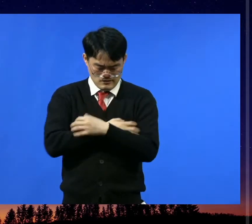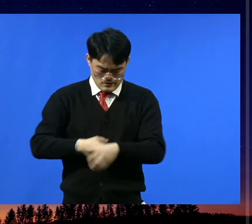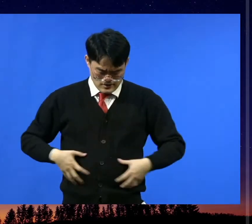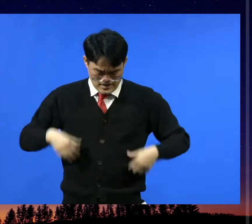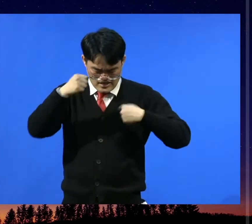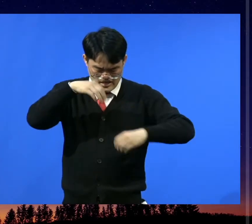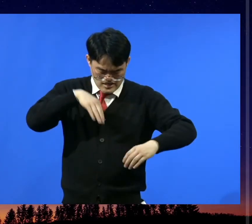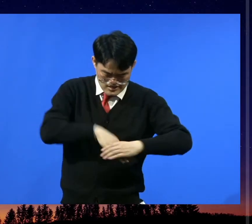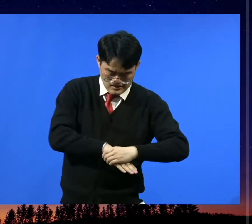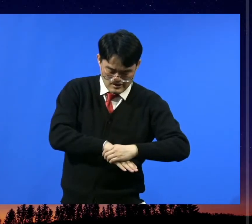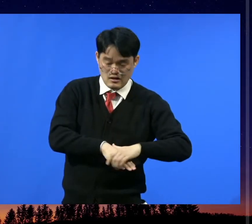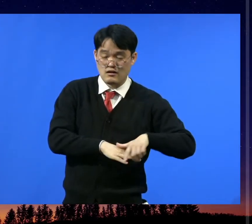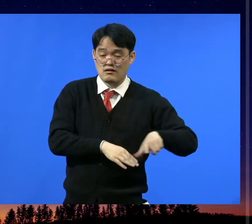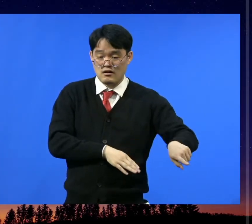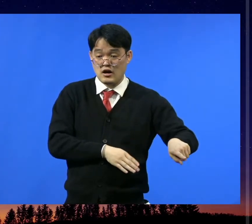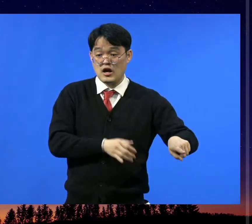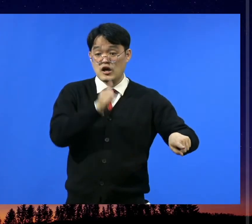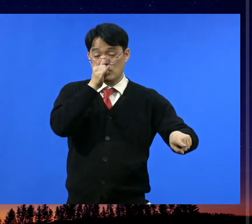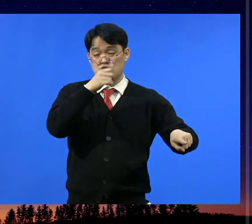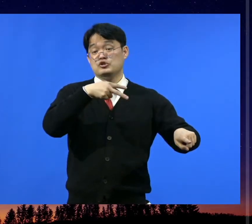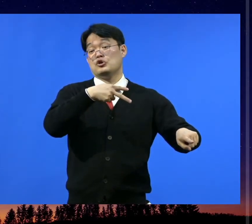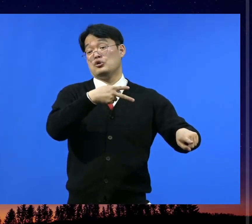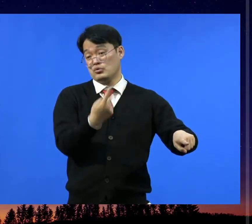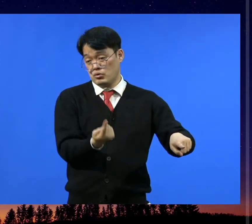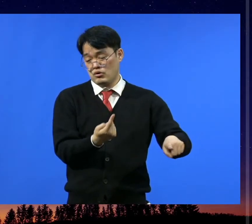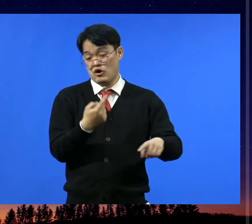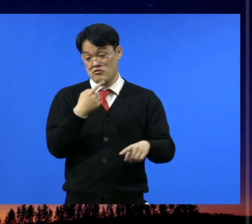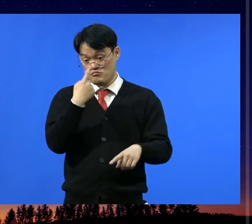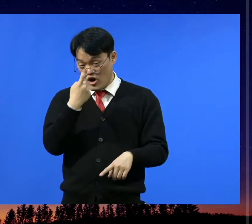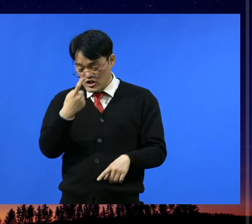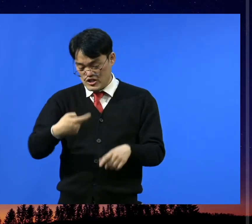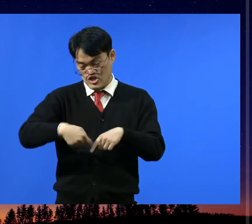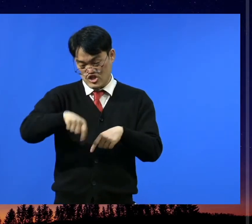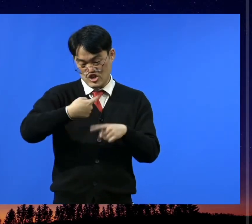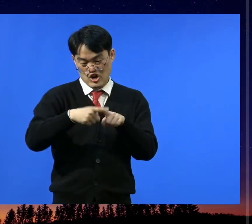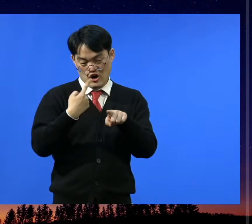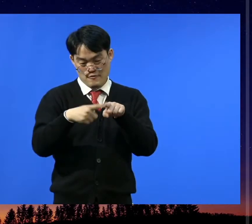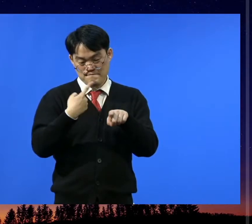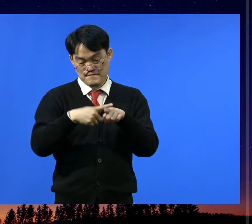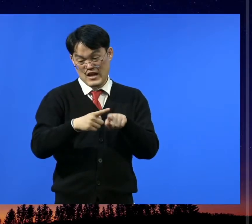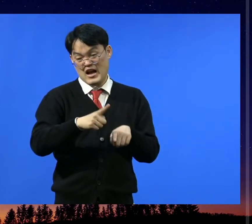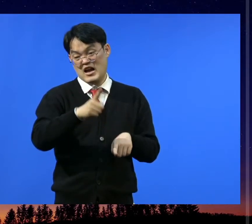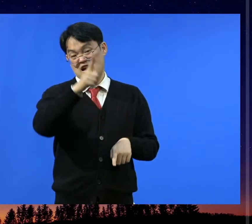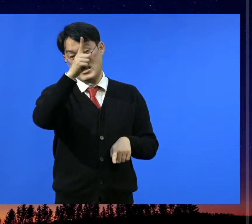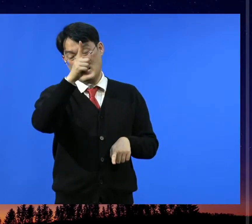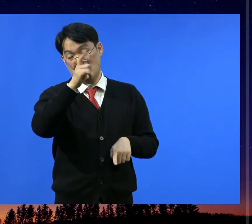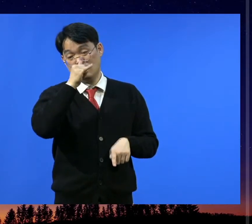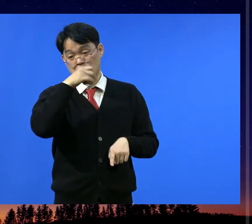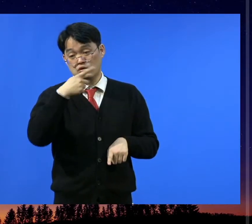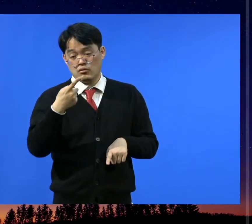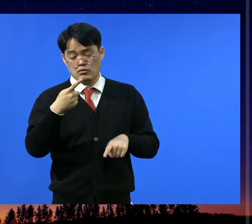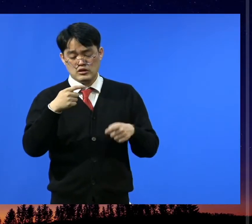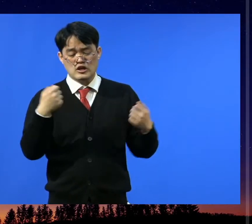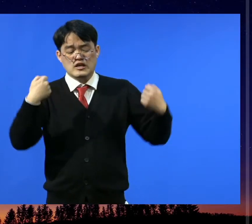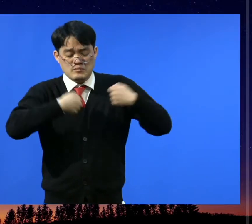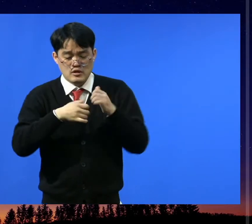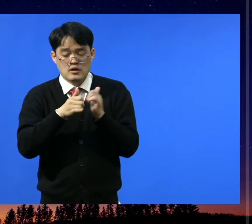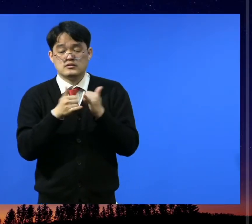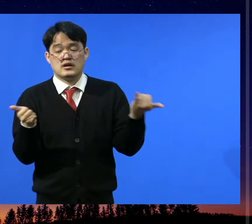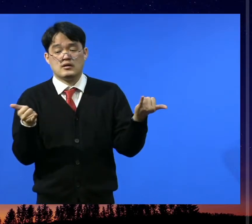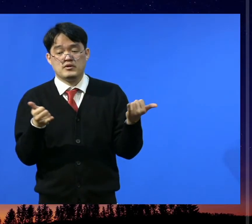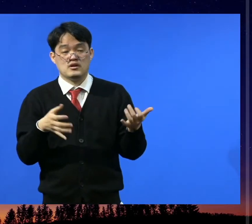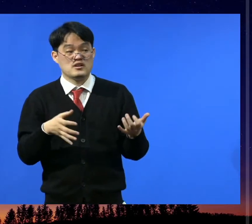성령이 검까지 가지고 있어도 막 그냥 멋있는 검을 갖고 있어도 소용없어요. 그 사람이 졸고 있는데